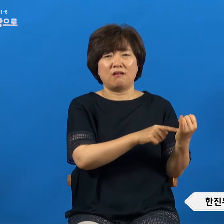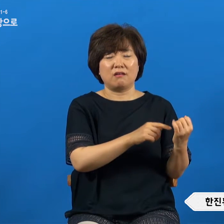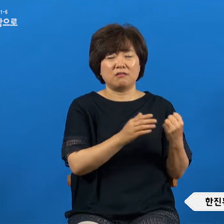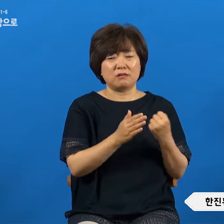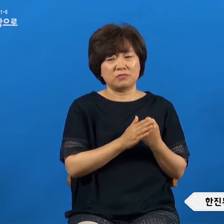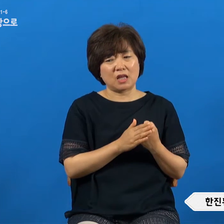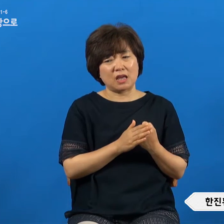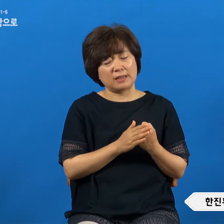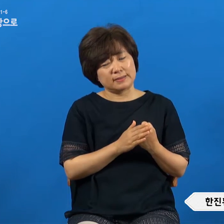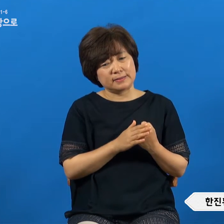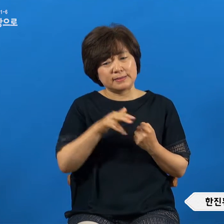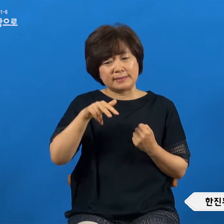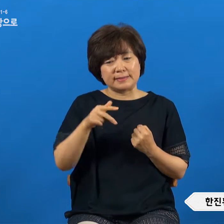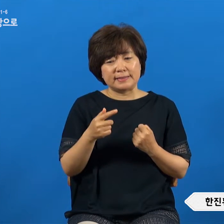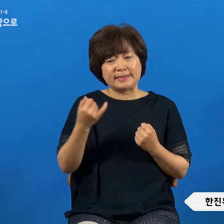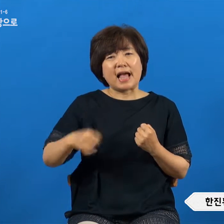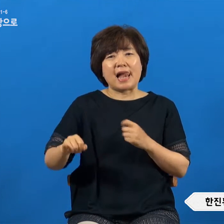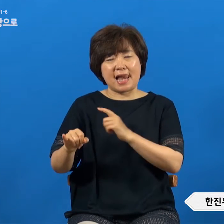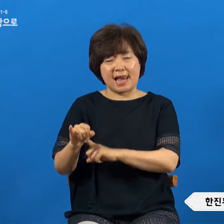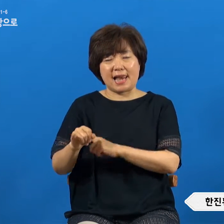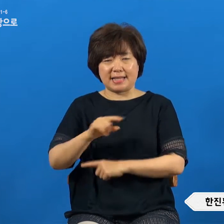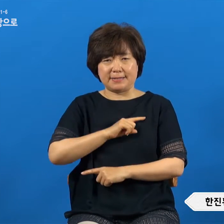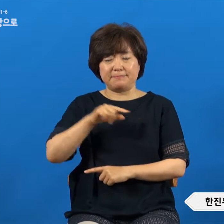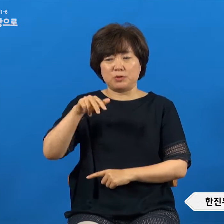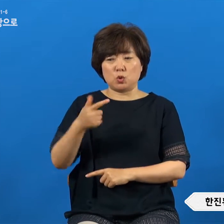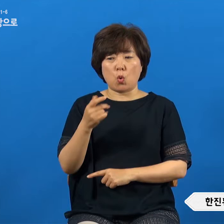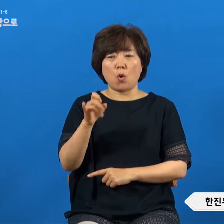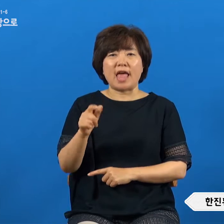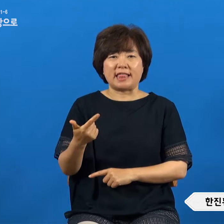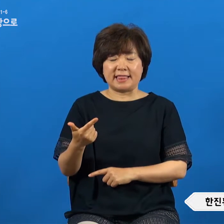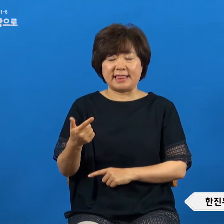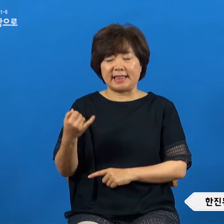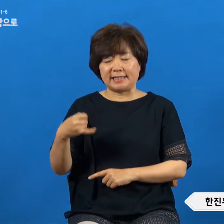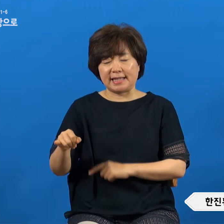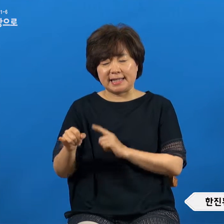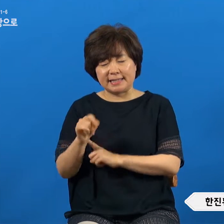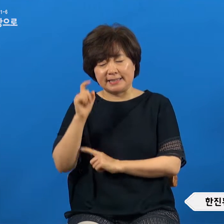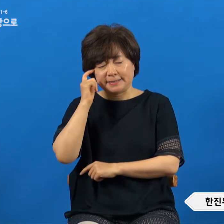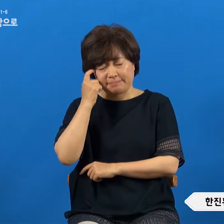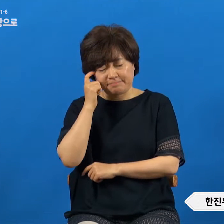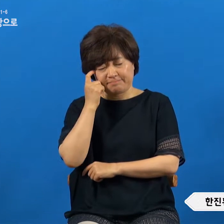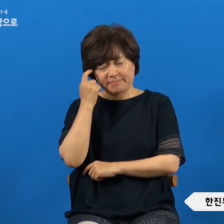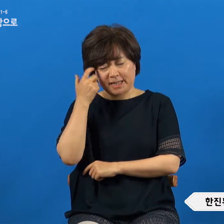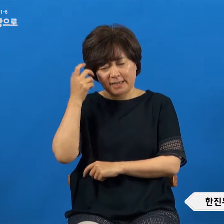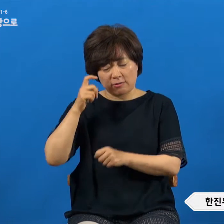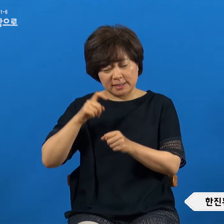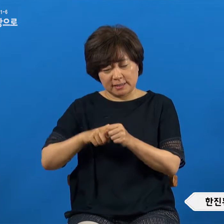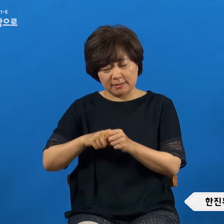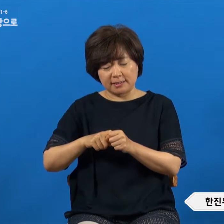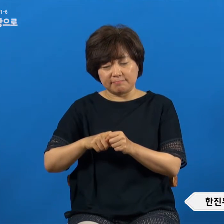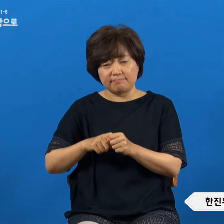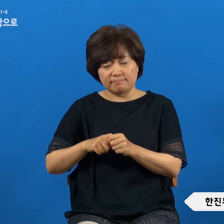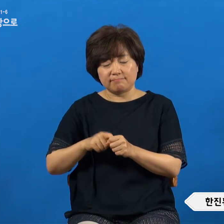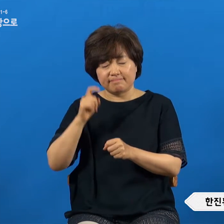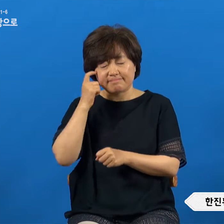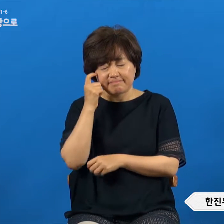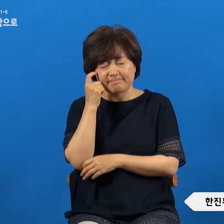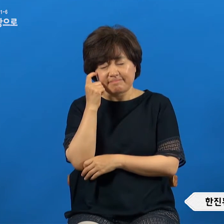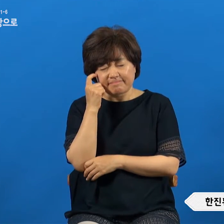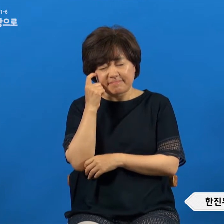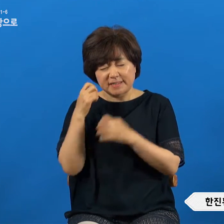조앤이라는 딸이 이것은 영적인 싸움이라는 것을 깨달았습니다. 그래서 단단히 기도한